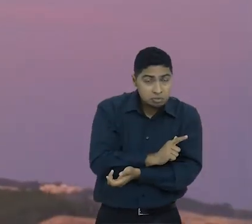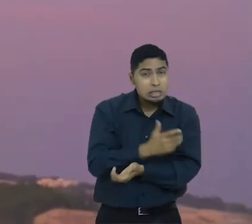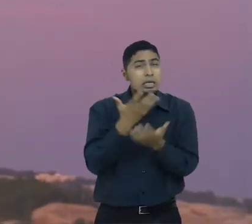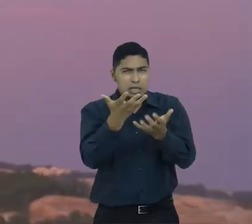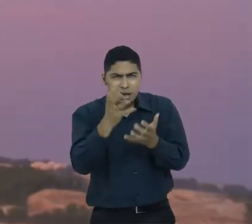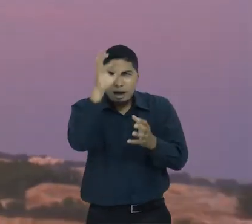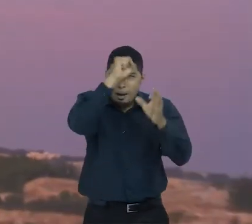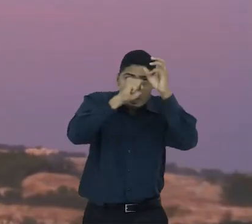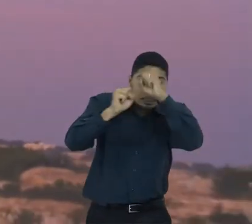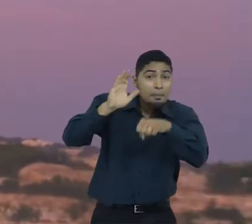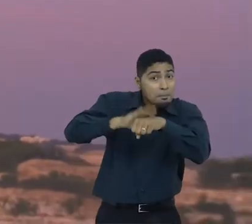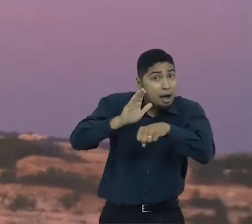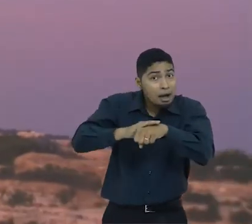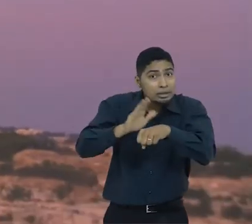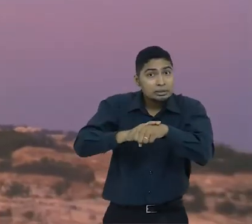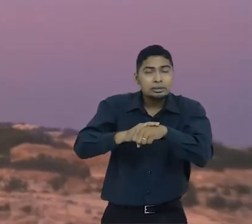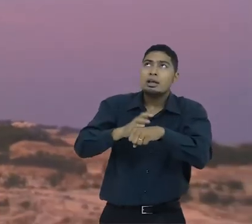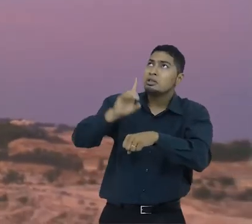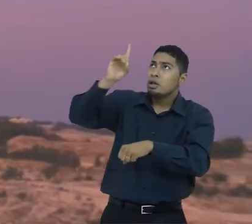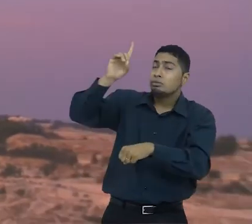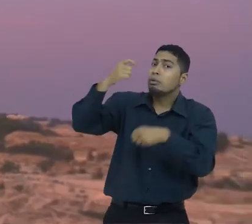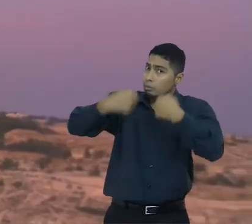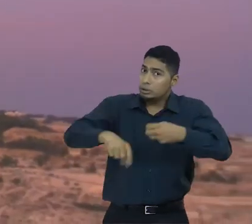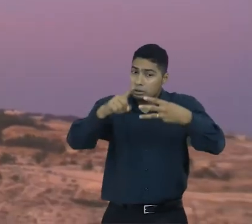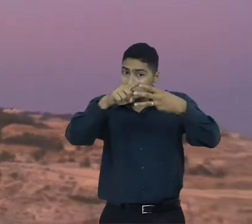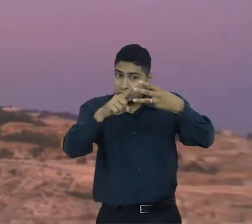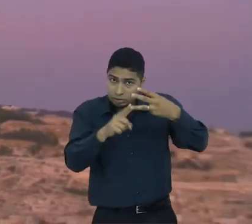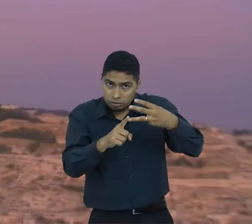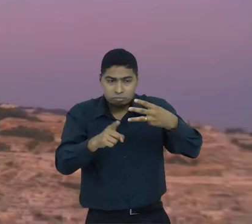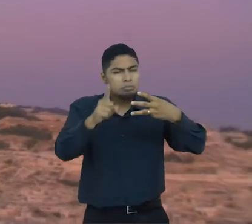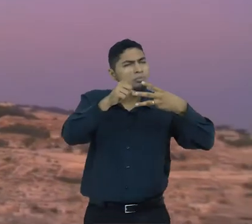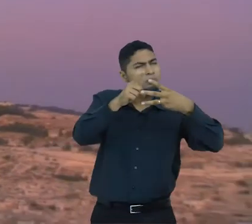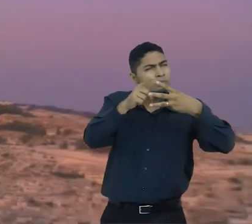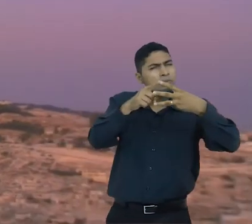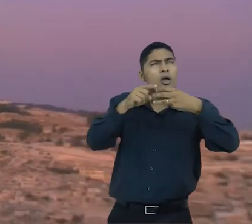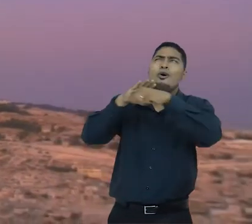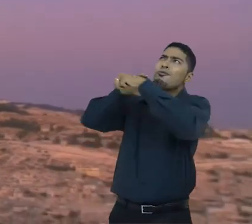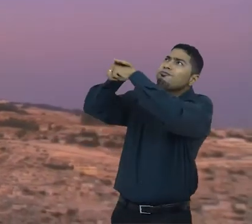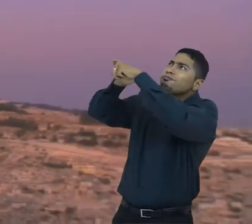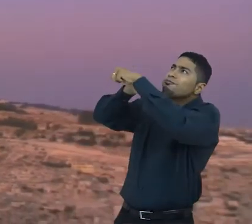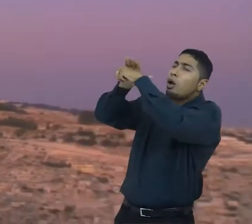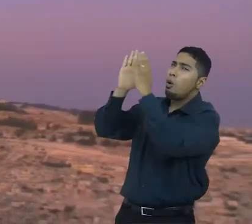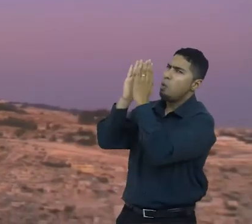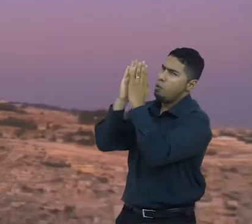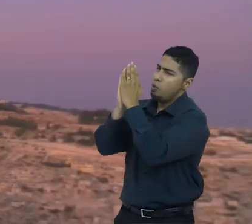saber mais sobre Deus, deve fazer 3 coisas: falar sempre com Deus em oração.